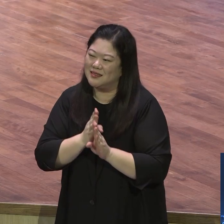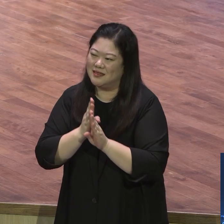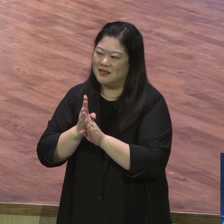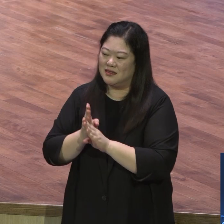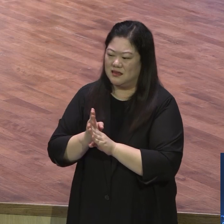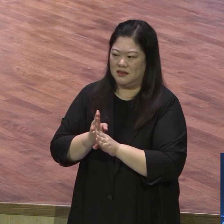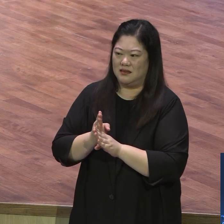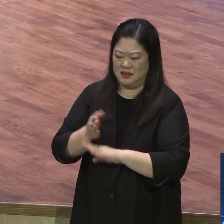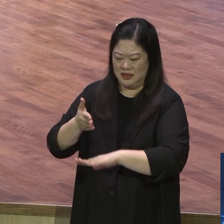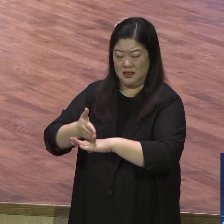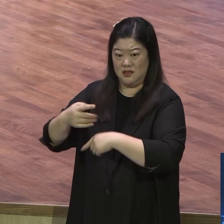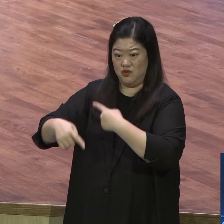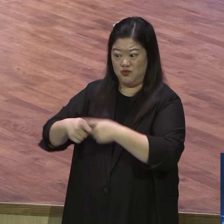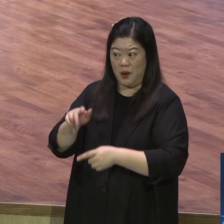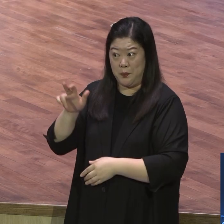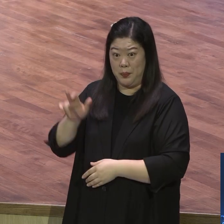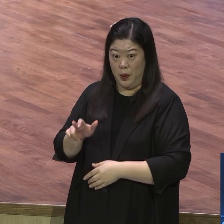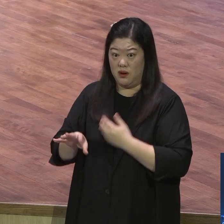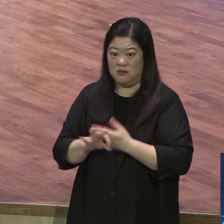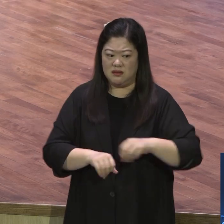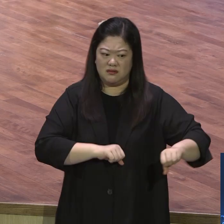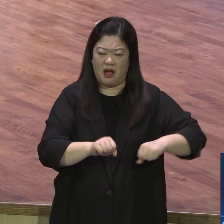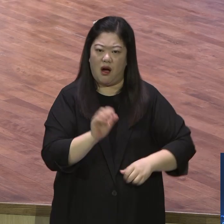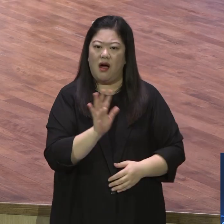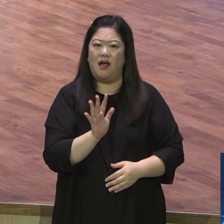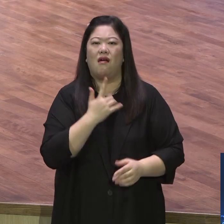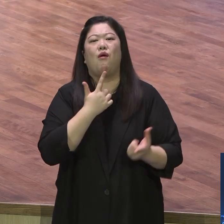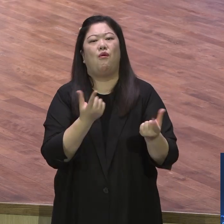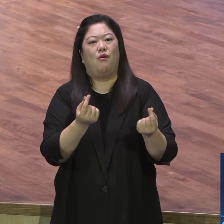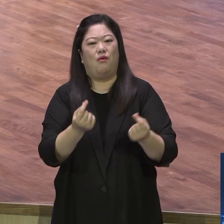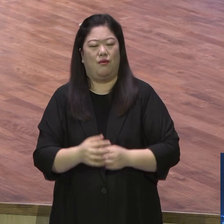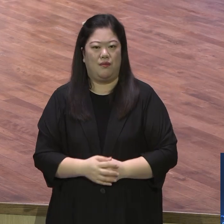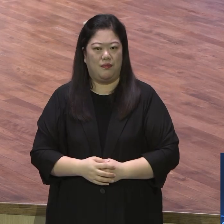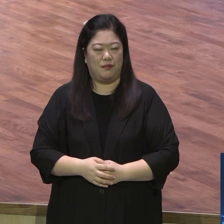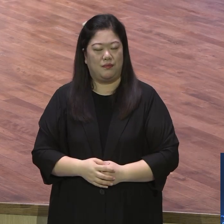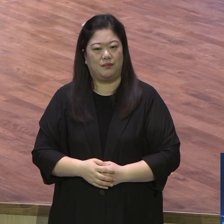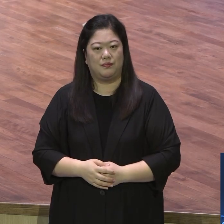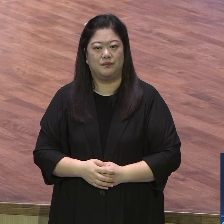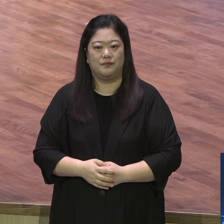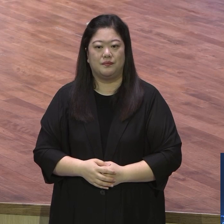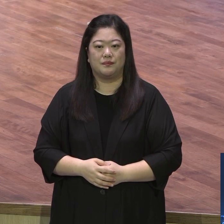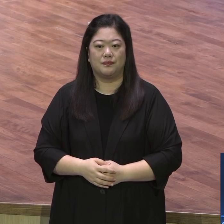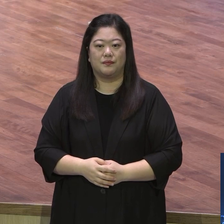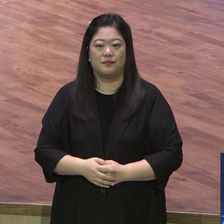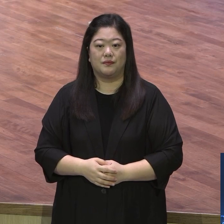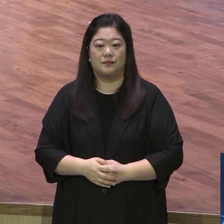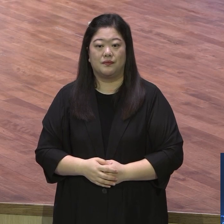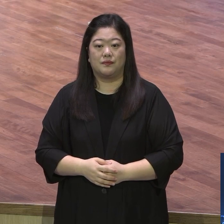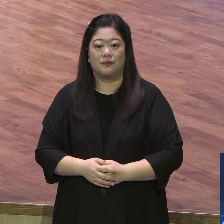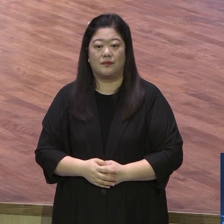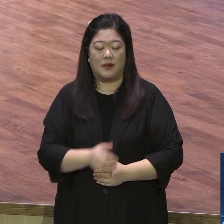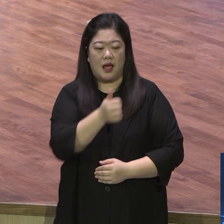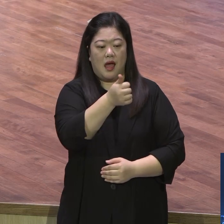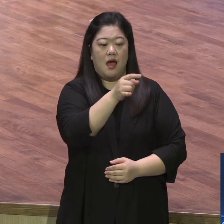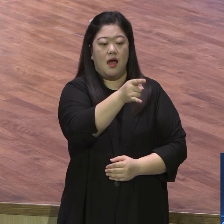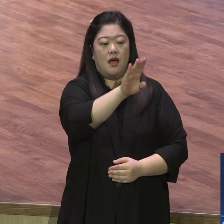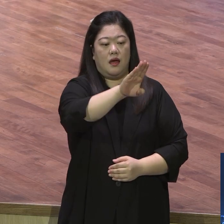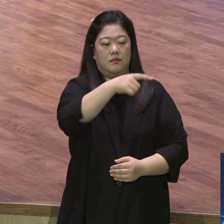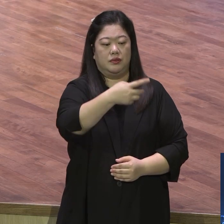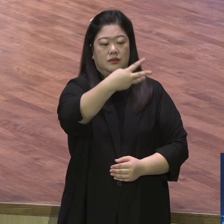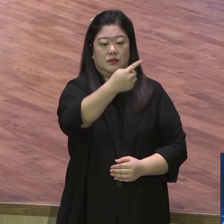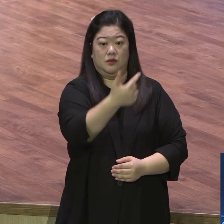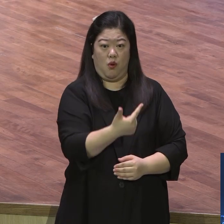요수와 14장에 보면 이스라엘 백신들이 기골이 장대한 안악 사람과 견고한 성업들이 가득한 해불원 산지에서